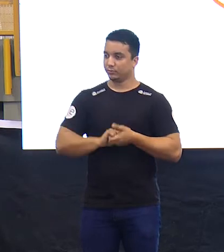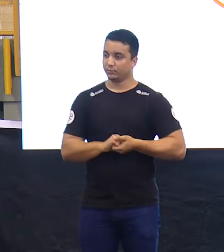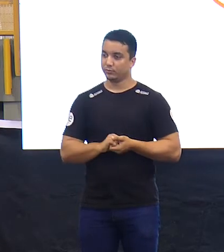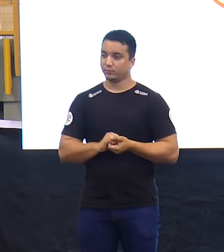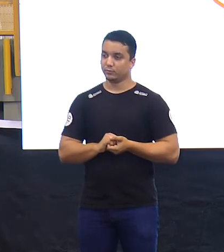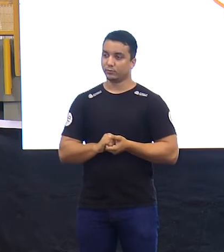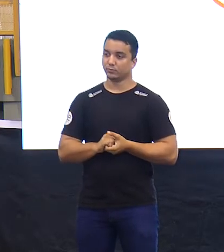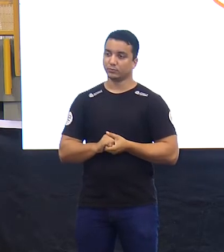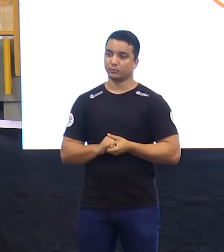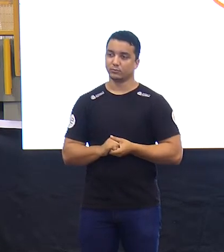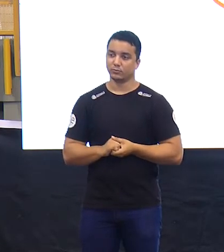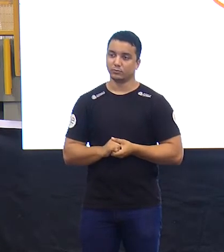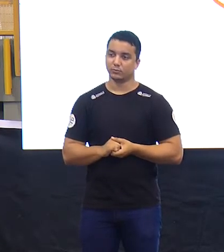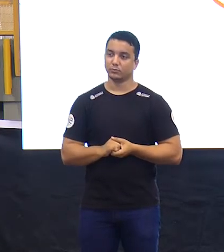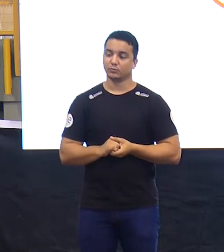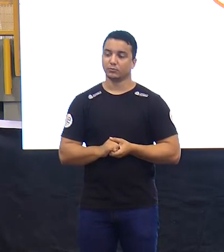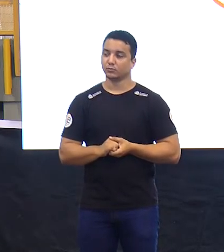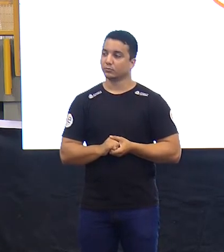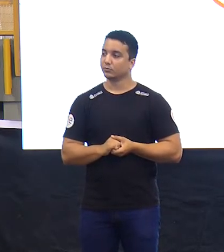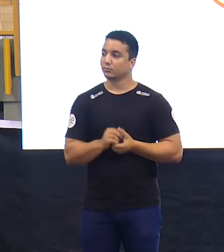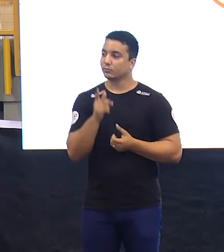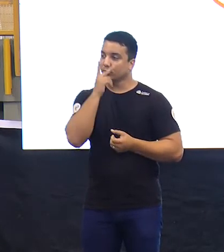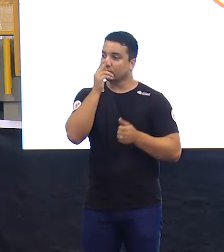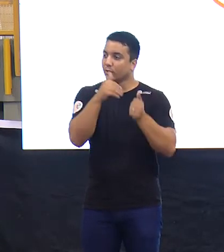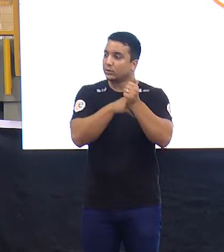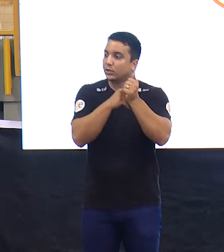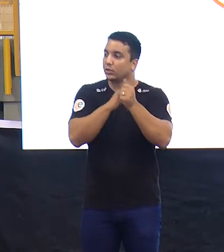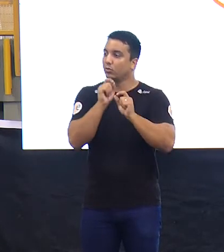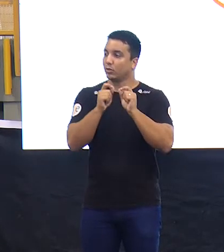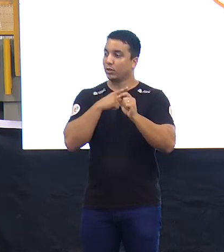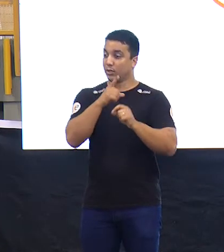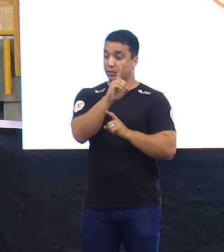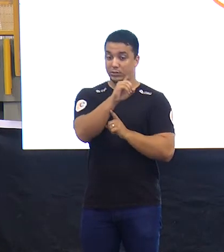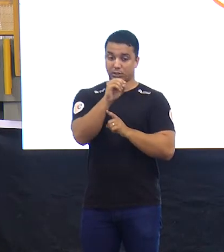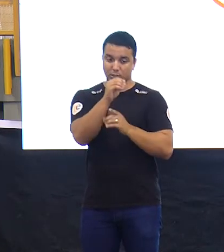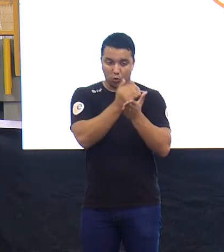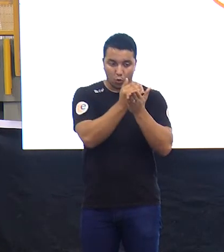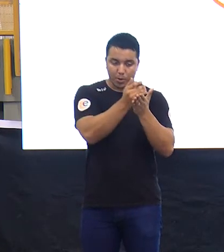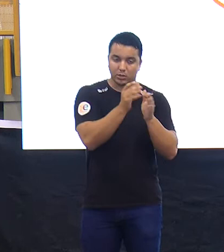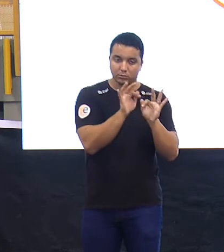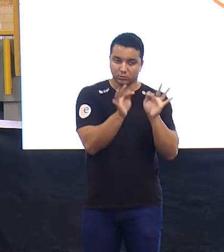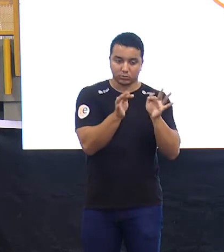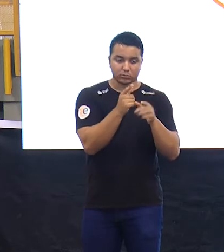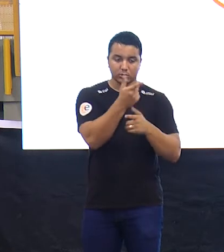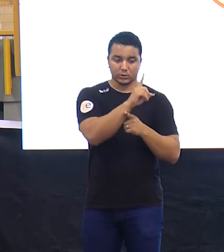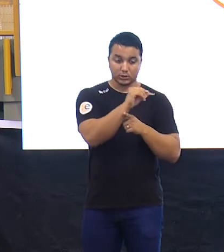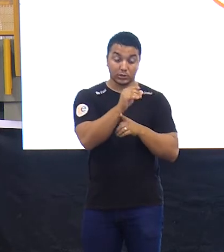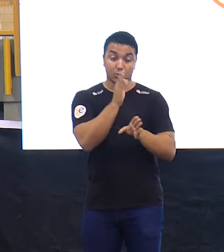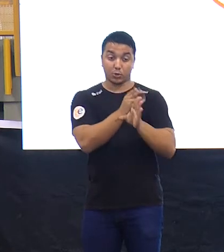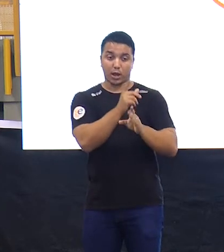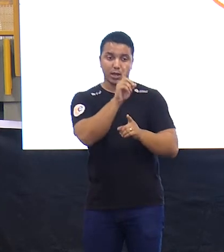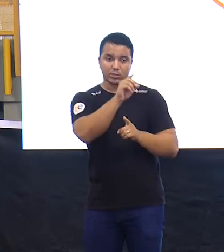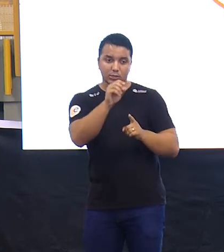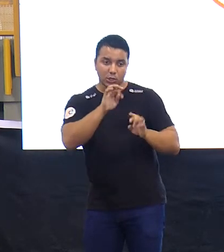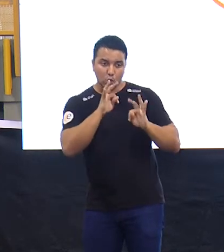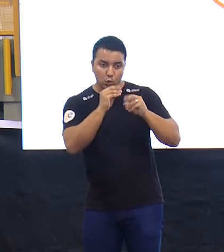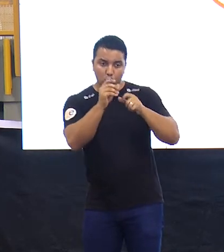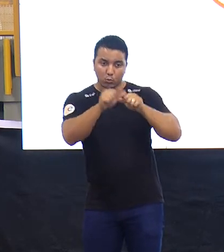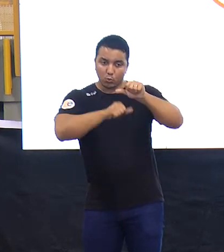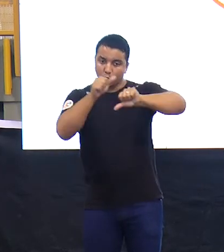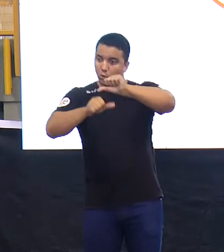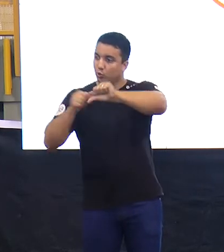por 100. O segredo foi colocar 100 no começo, porque tudo que acontecer com o